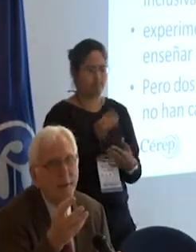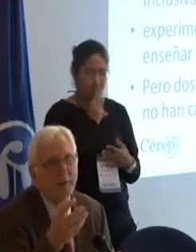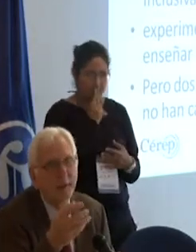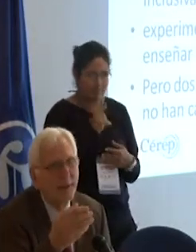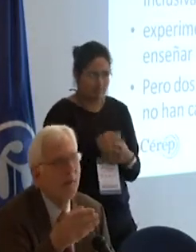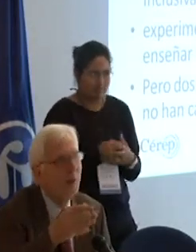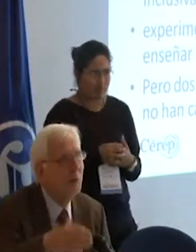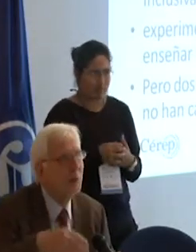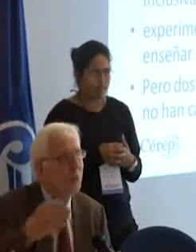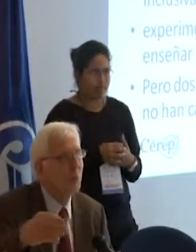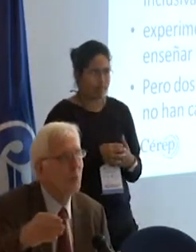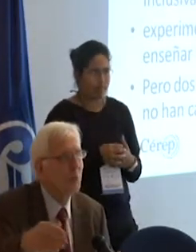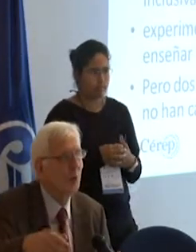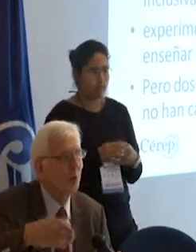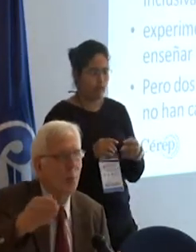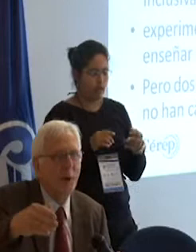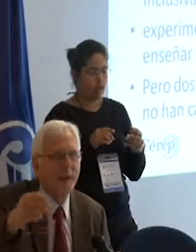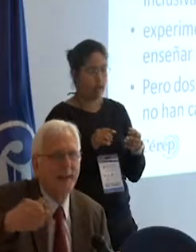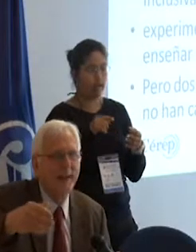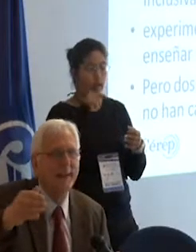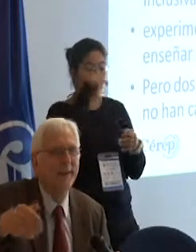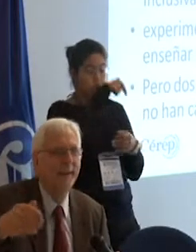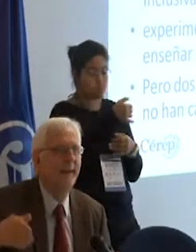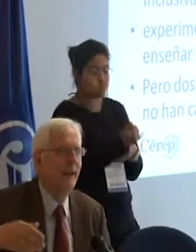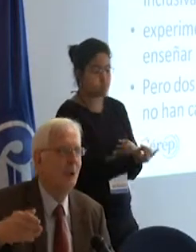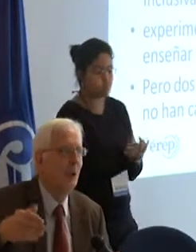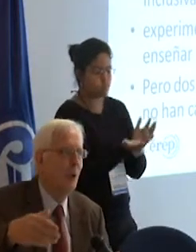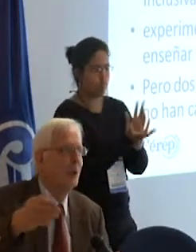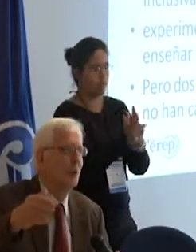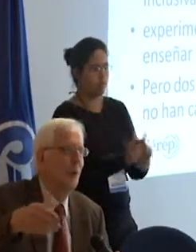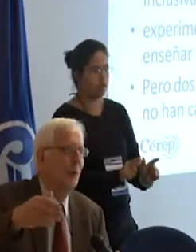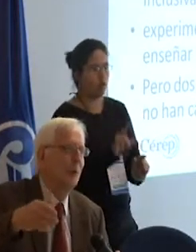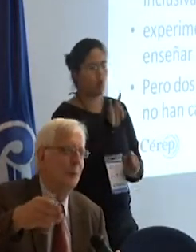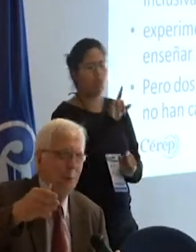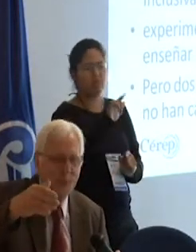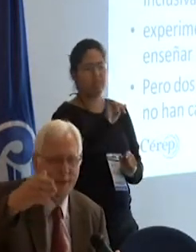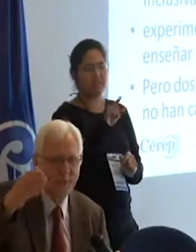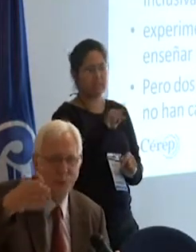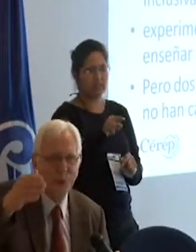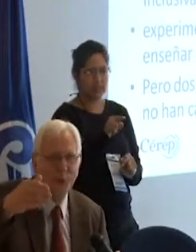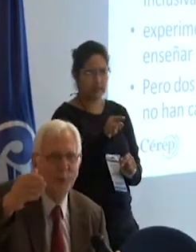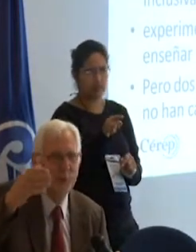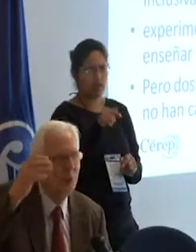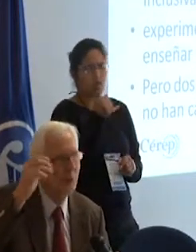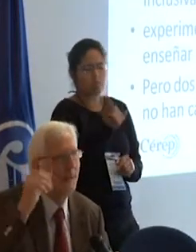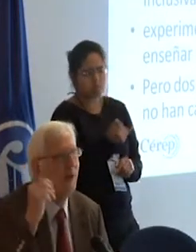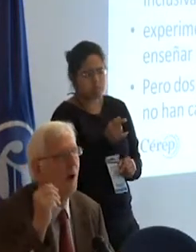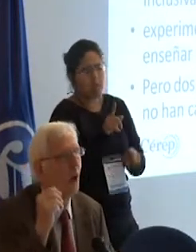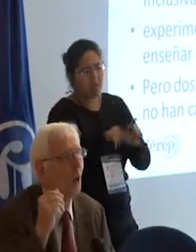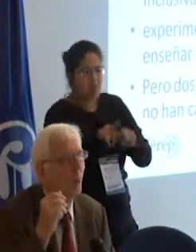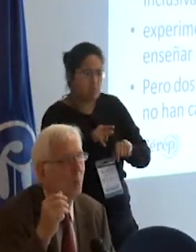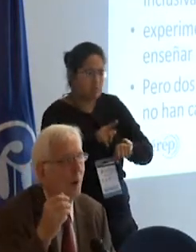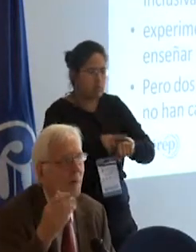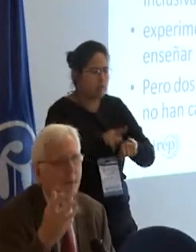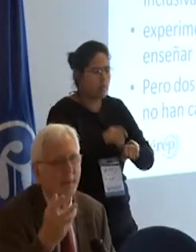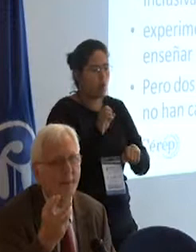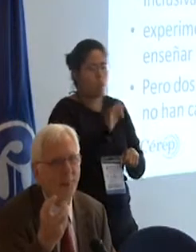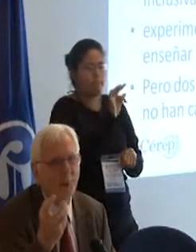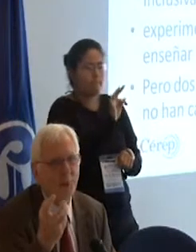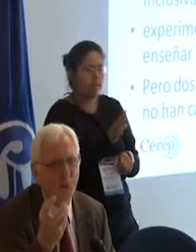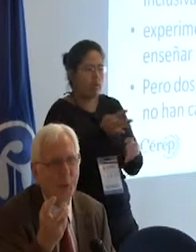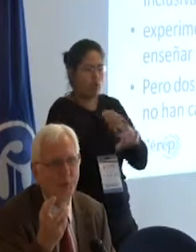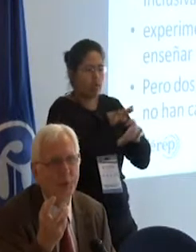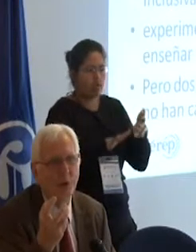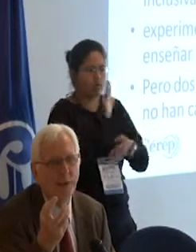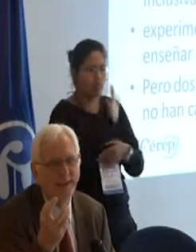No es el alumno Ulises, es decir, el alumno que con frecuencia pasan algunas horas o algunas medias